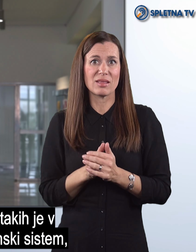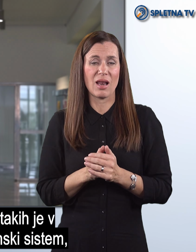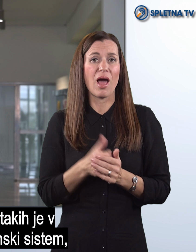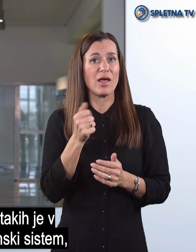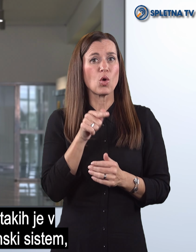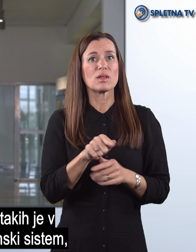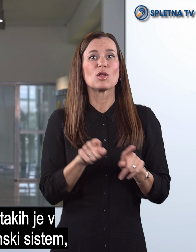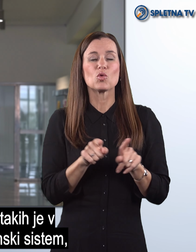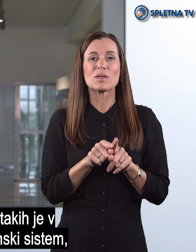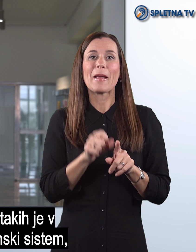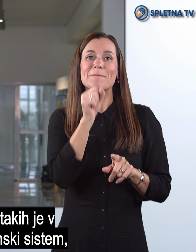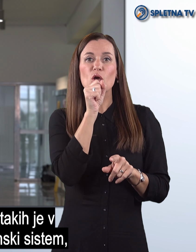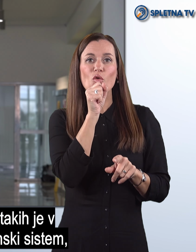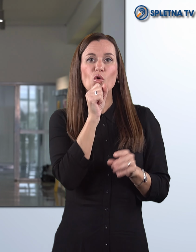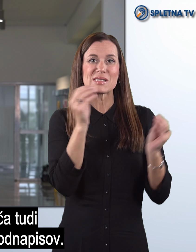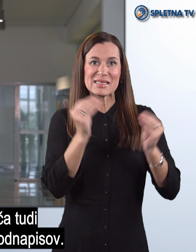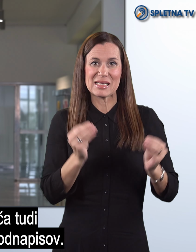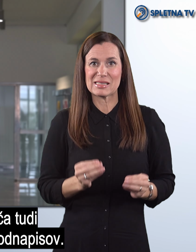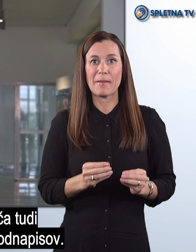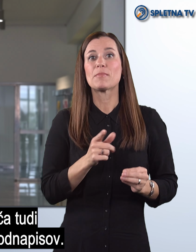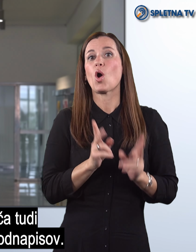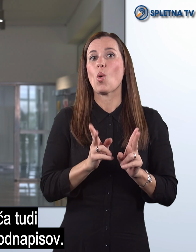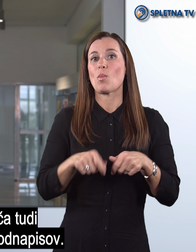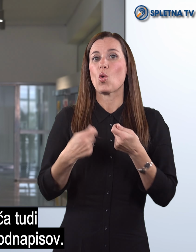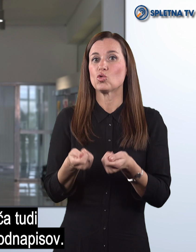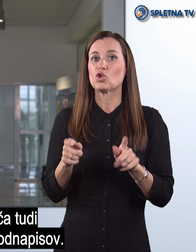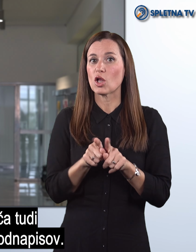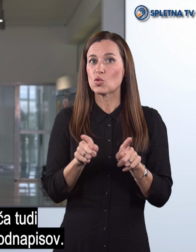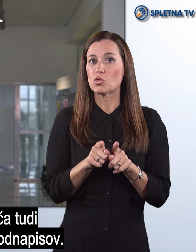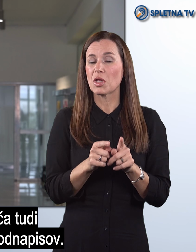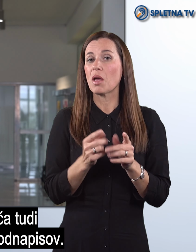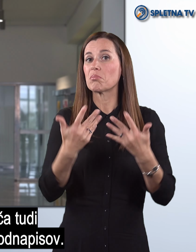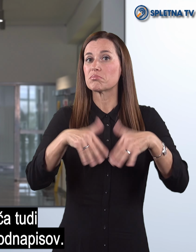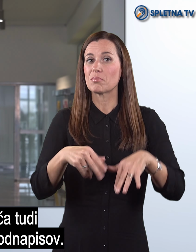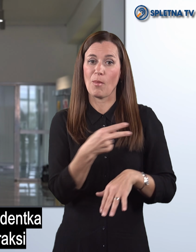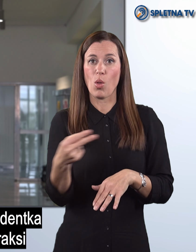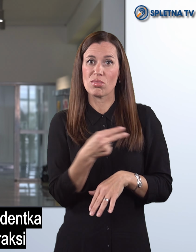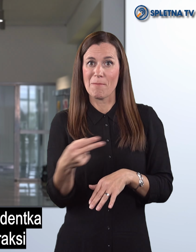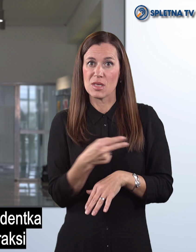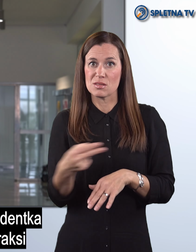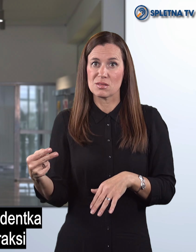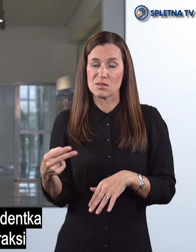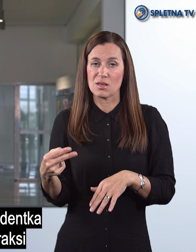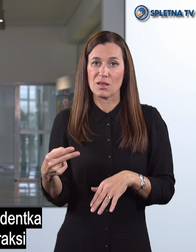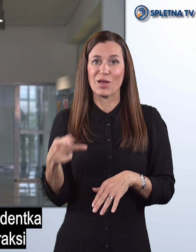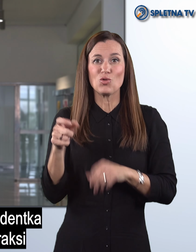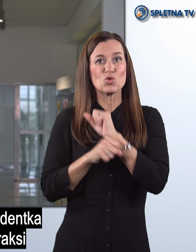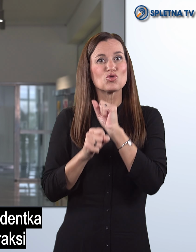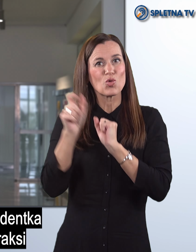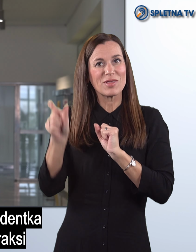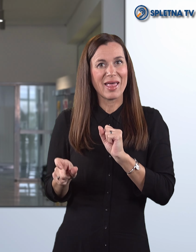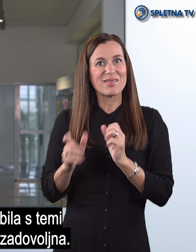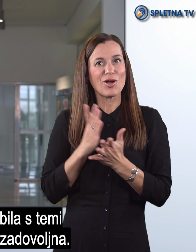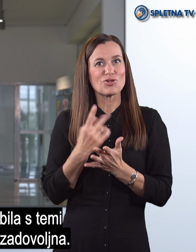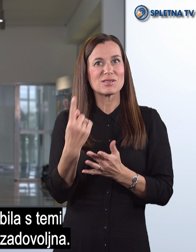izmed takih je v bistvu mikrofonski sistem, ki omogoča tudi predvajanje podnapisov in to je študentka tudi